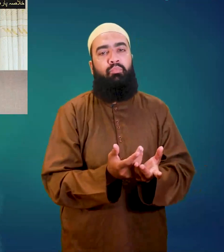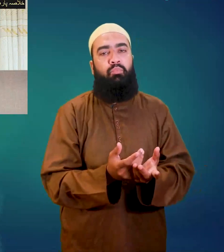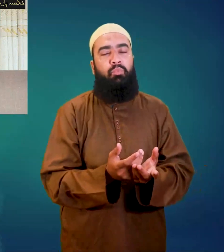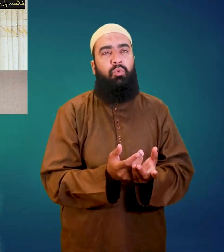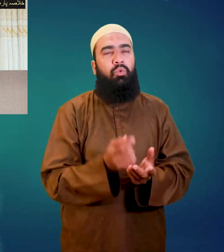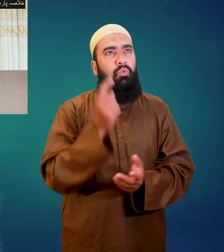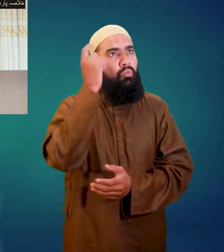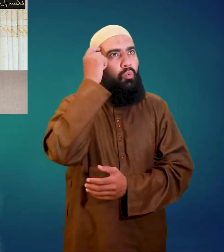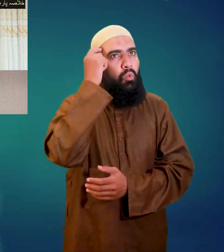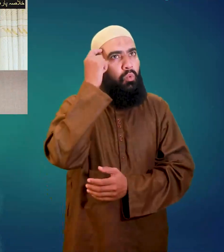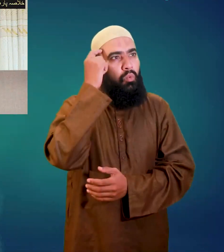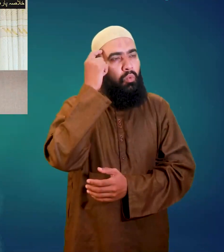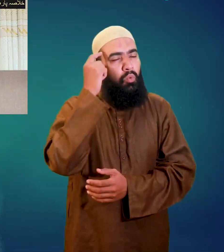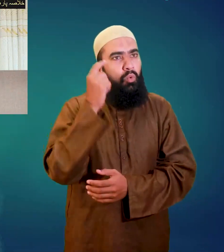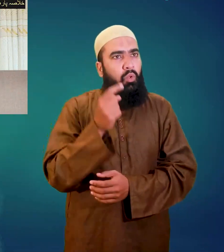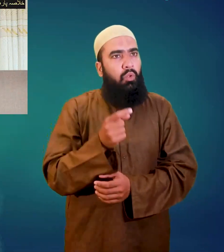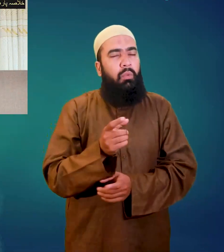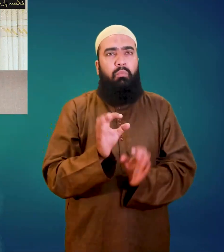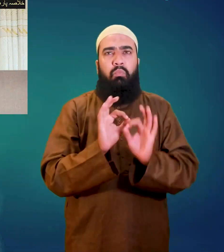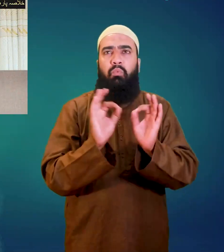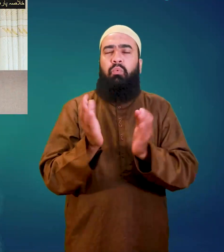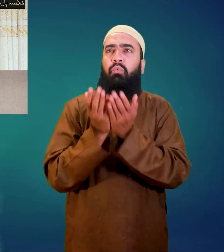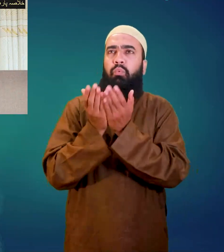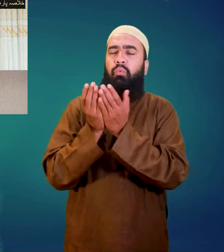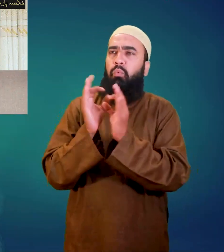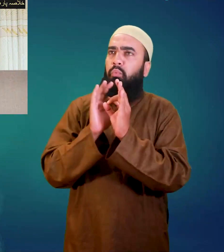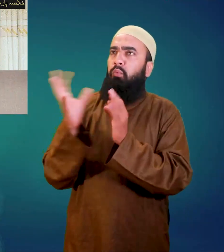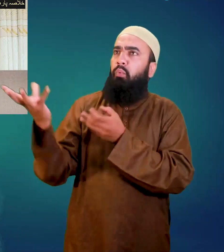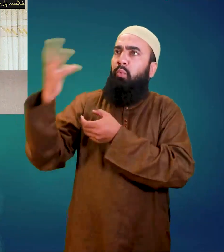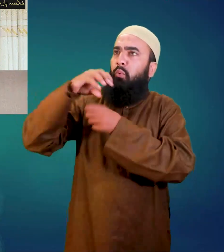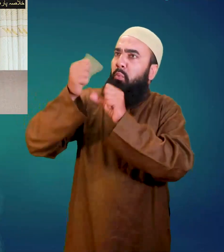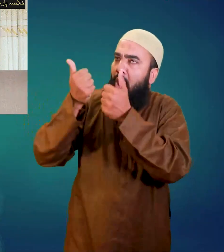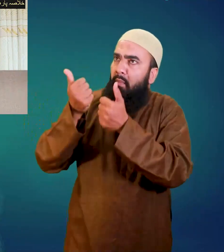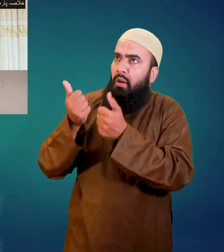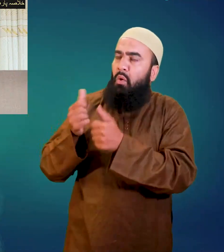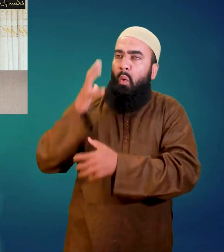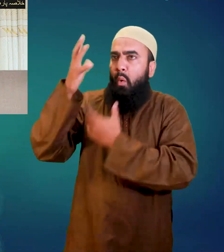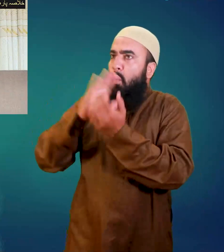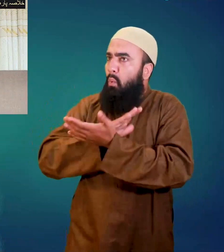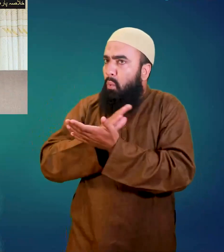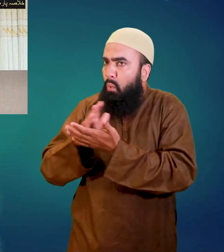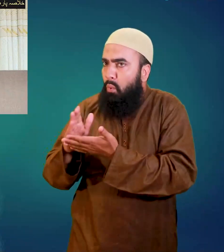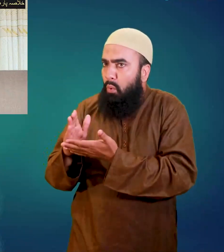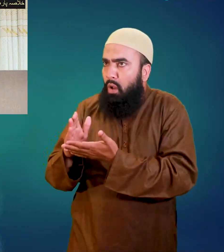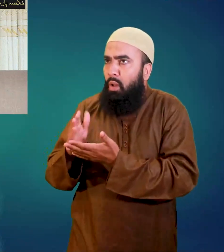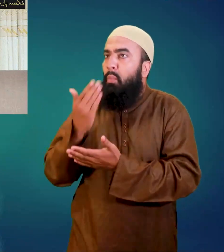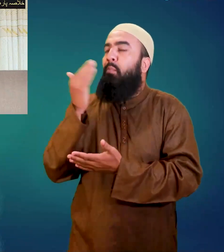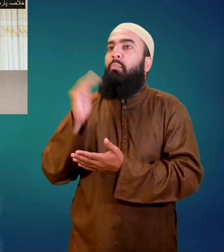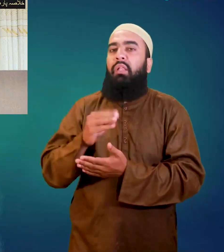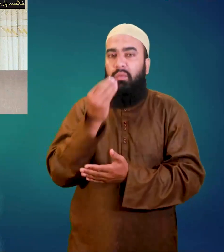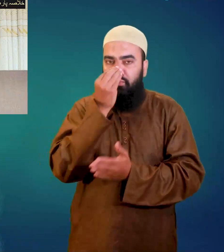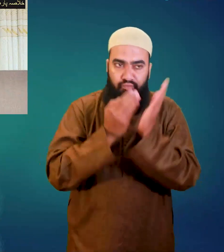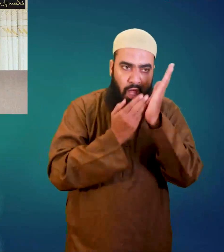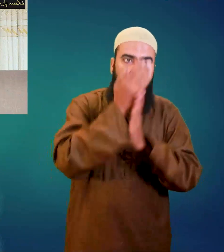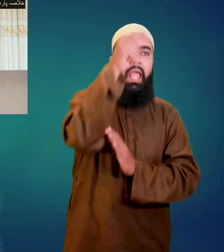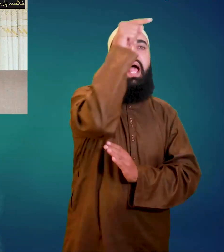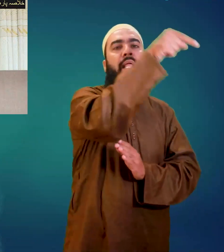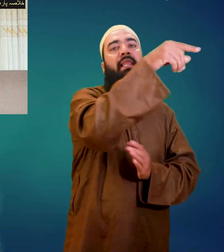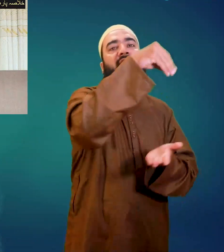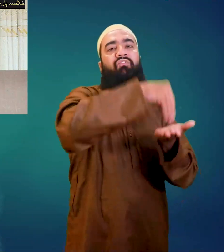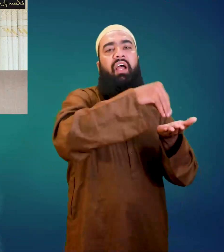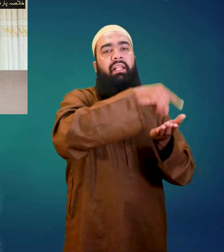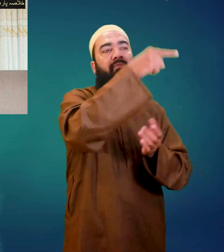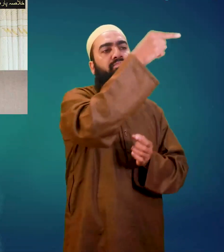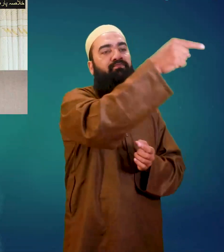یہ معنی کہ ہر مراد حاصل ہو اور ہر تکلیف دور ہو، یہ جنت میں ہوگا۔